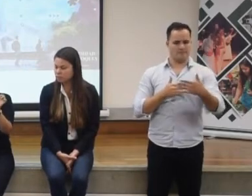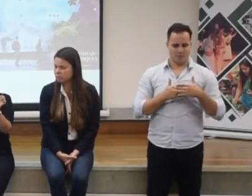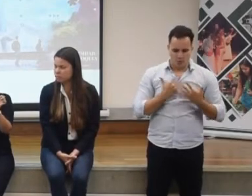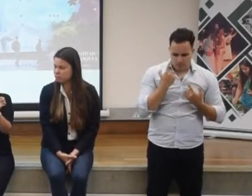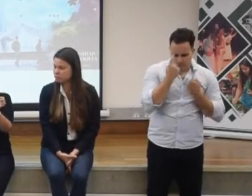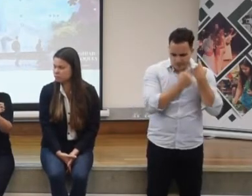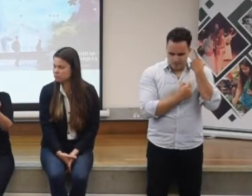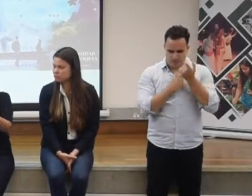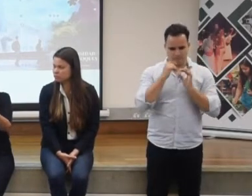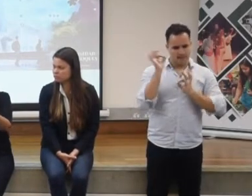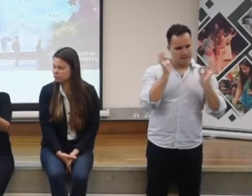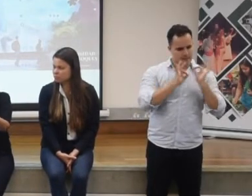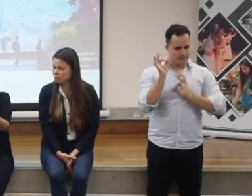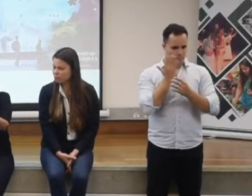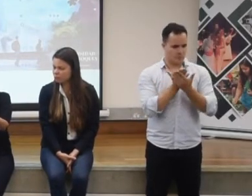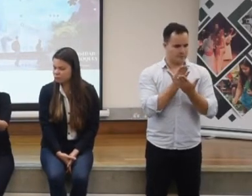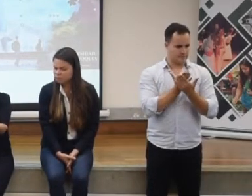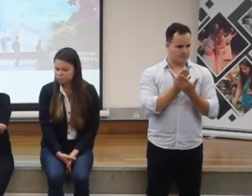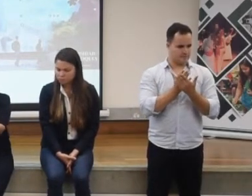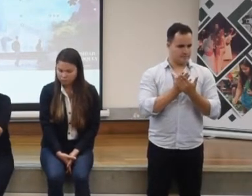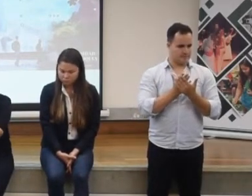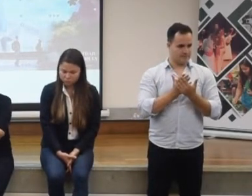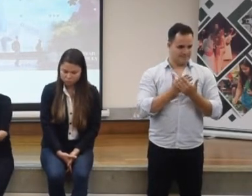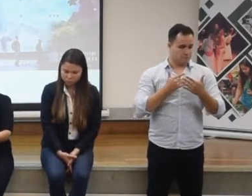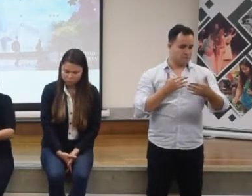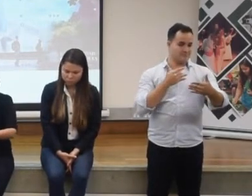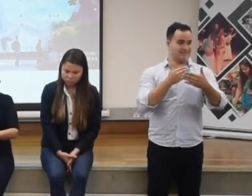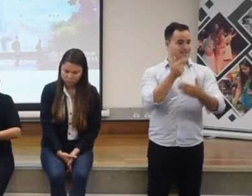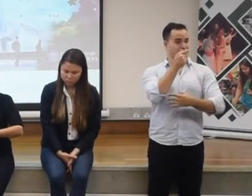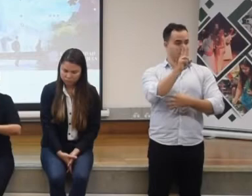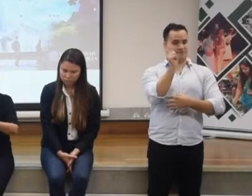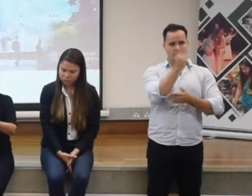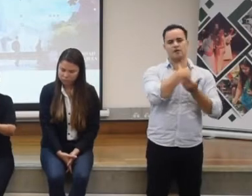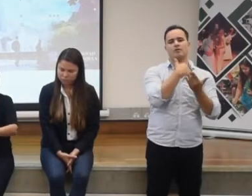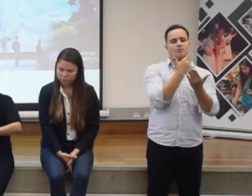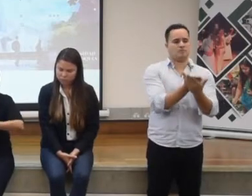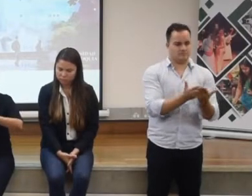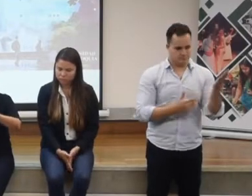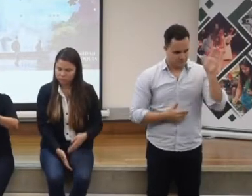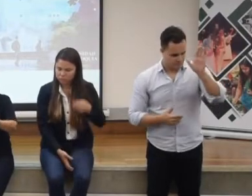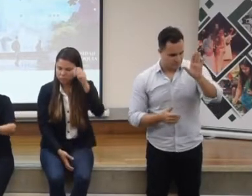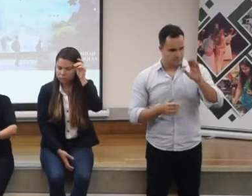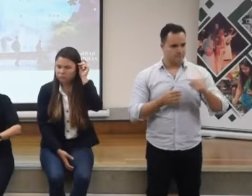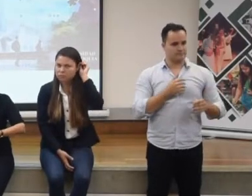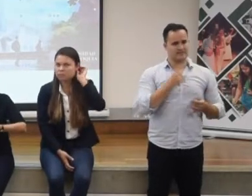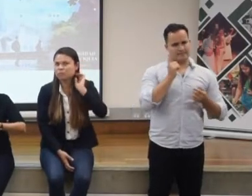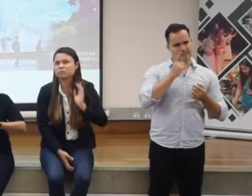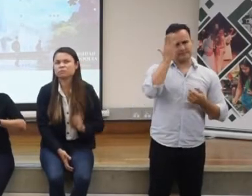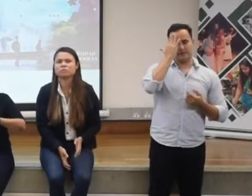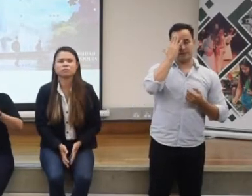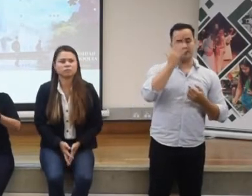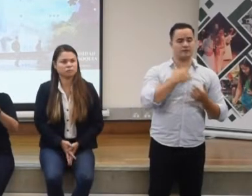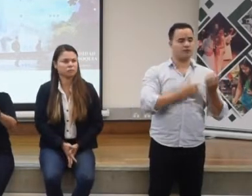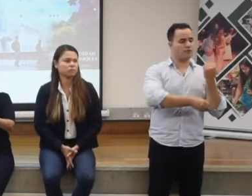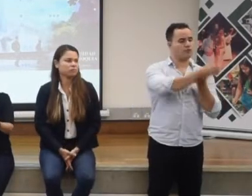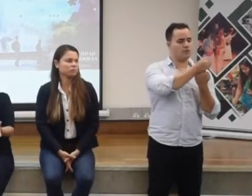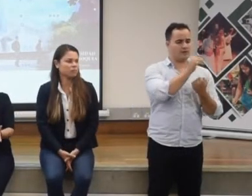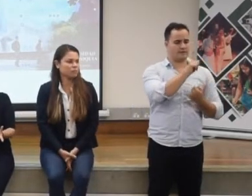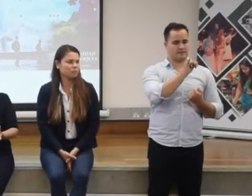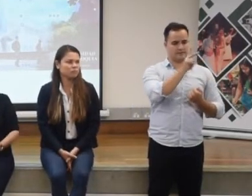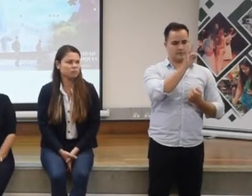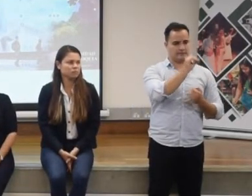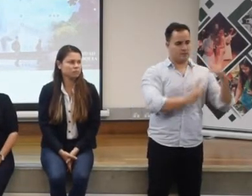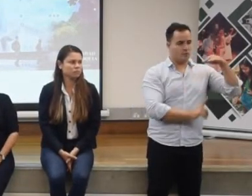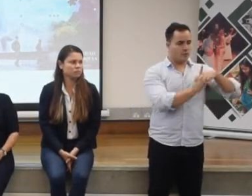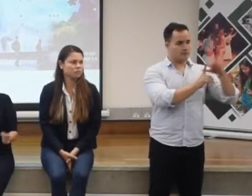y precisar a través de qué fuentes de información, si son fuentes vivas, fuentes documentales, cómo va